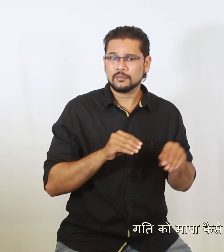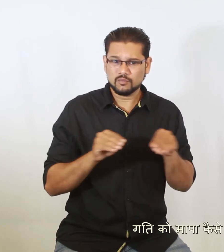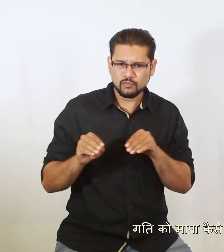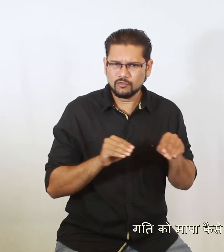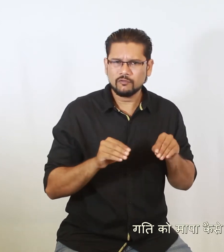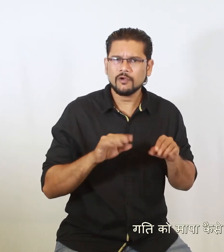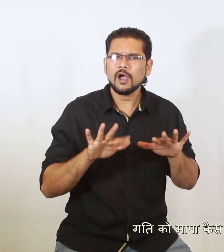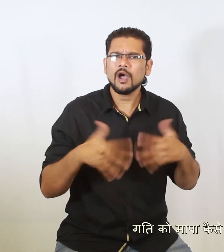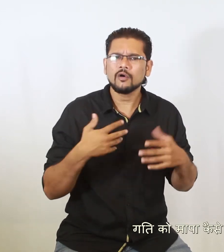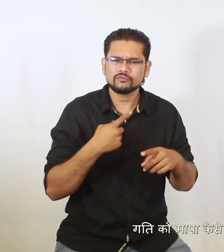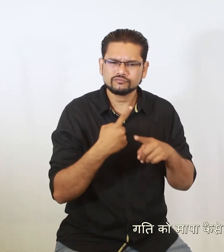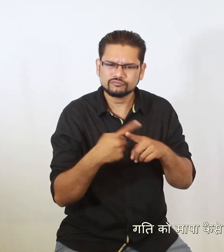गती को मापा कैसे जाता है?